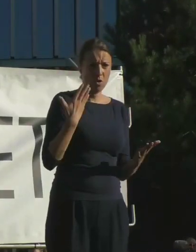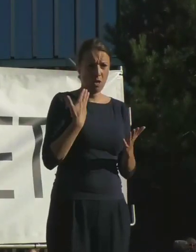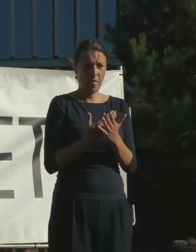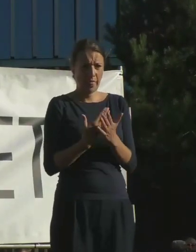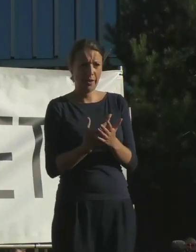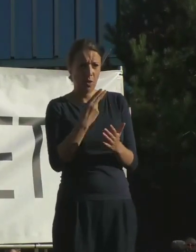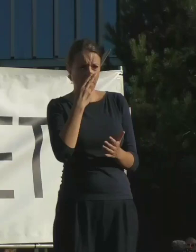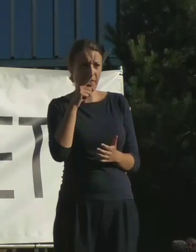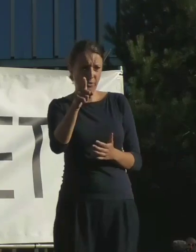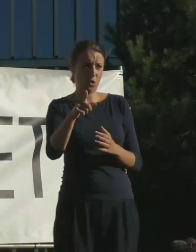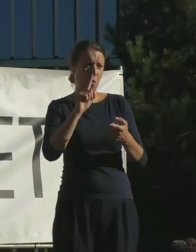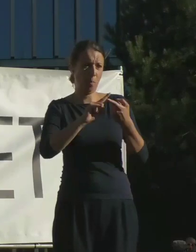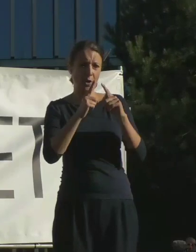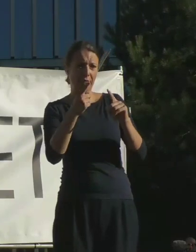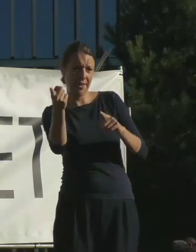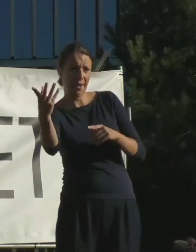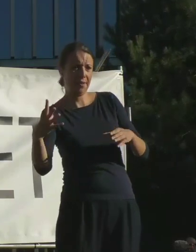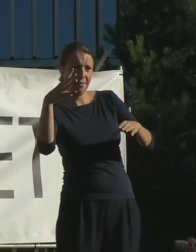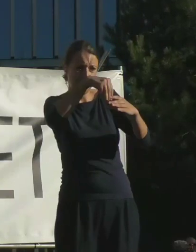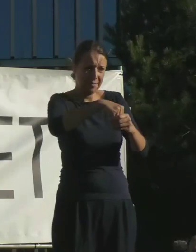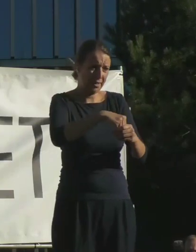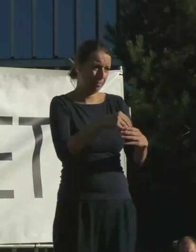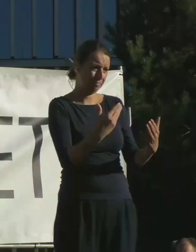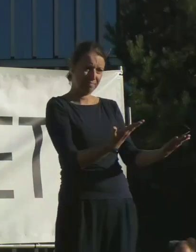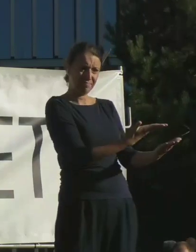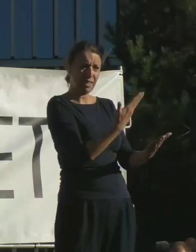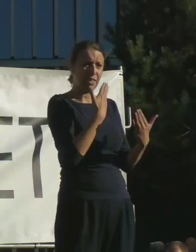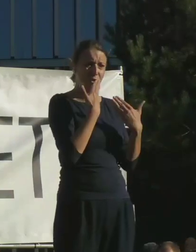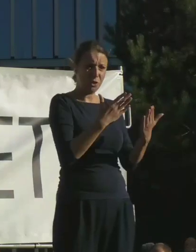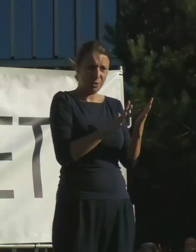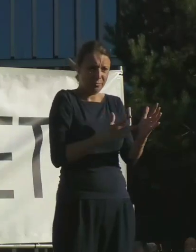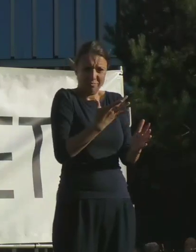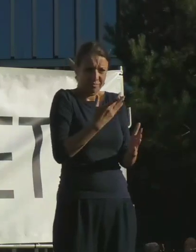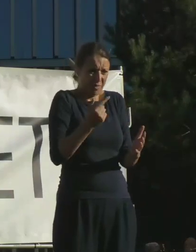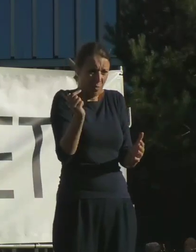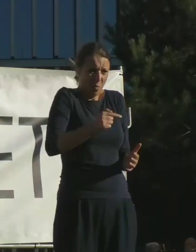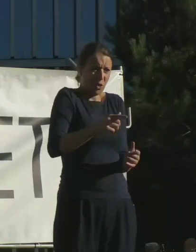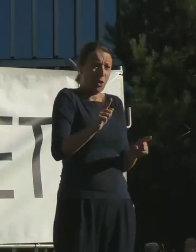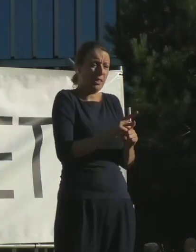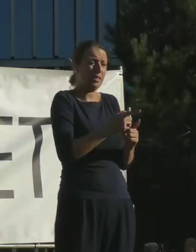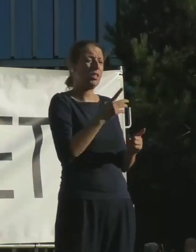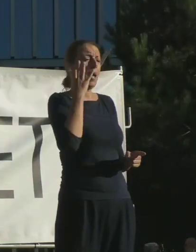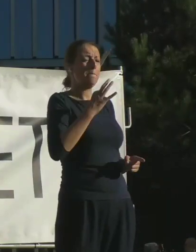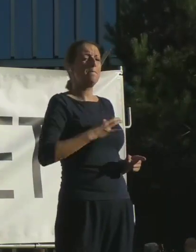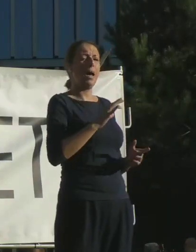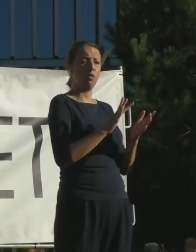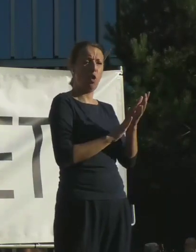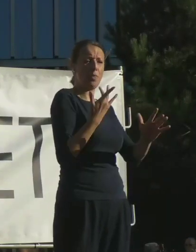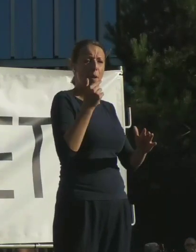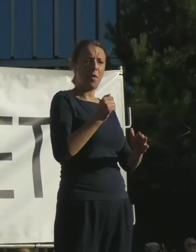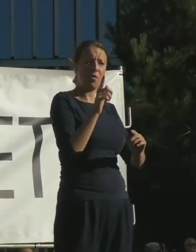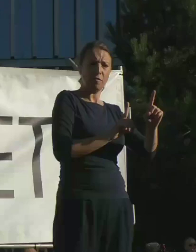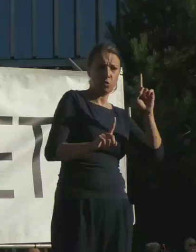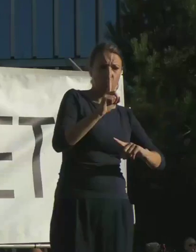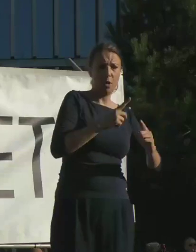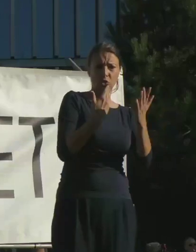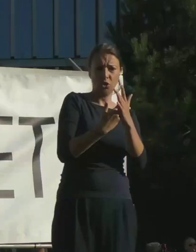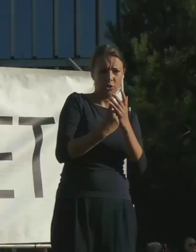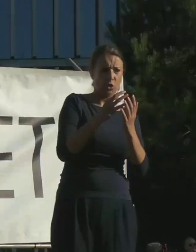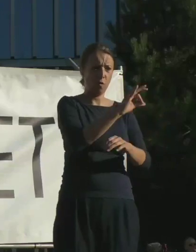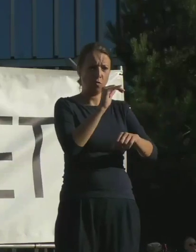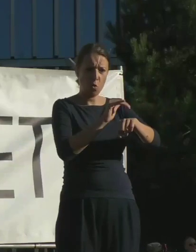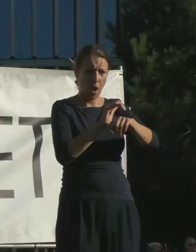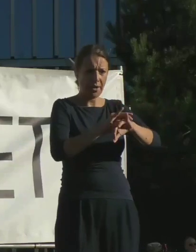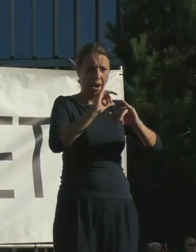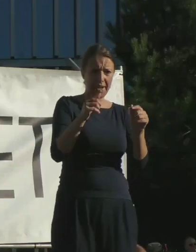jest wysoce niestosowne i z tego chyba pan Donald powinien się też wytłumaczyć. Dwa słowa na